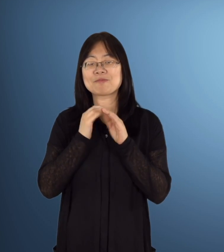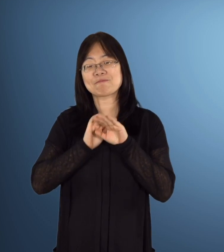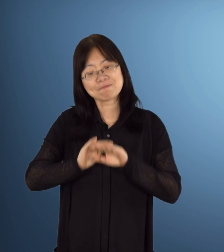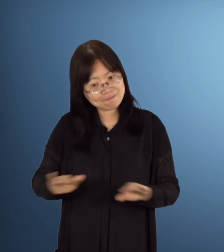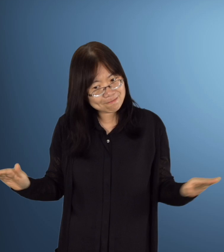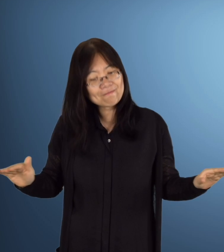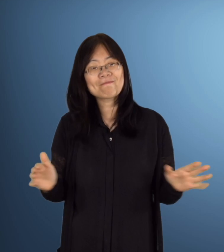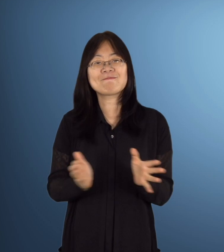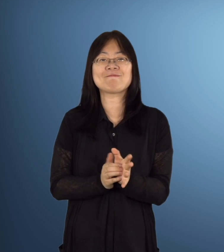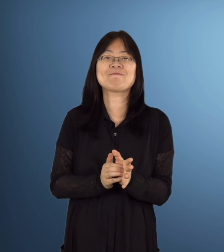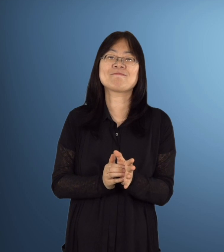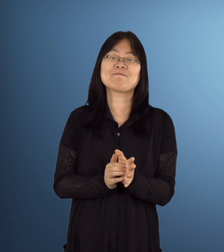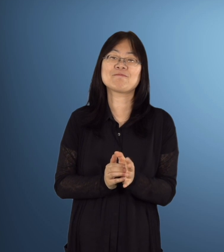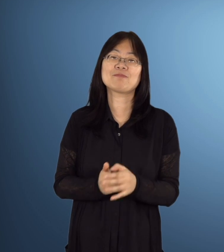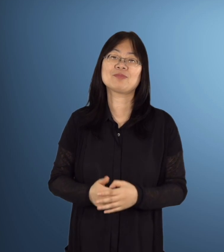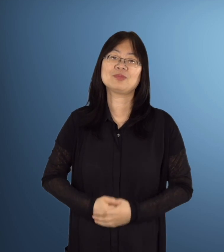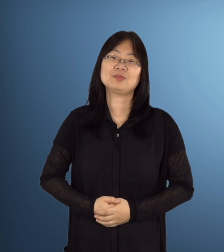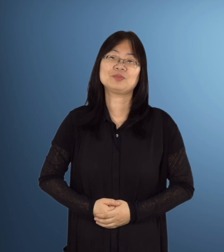풀리는데